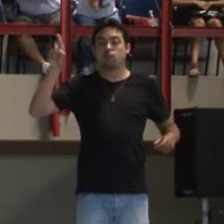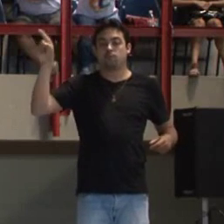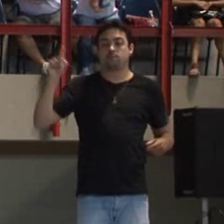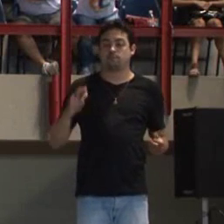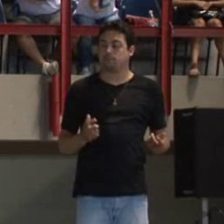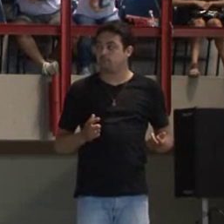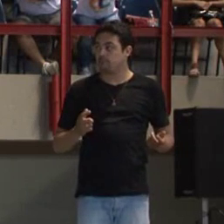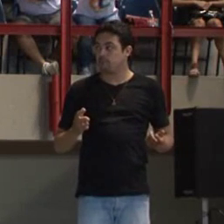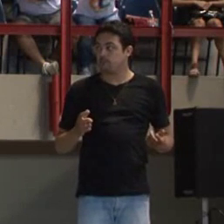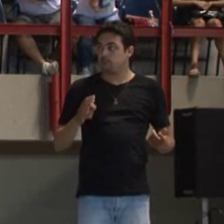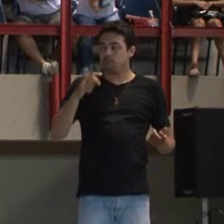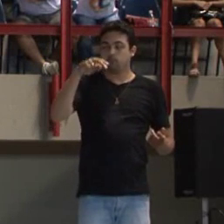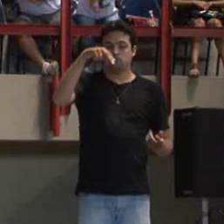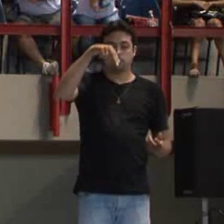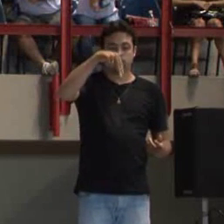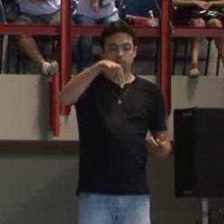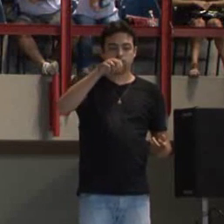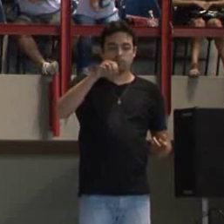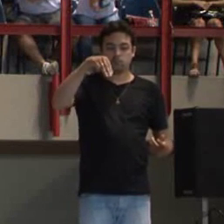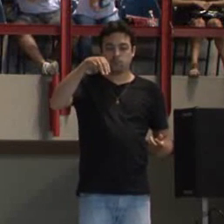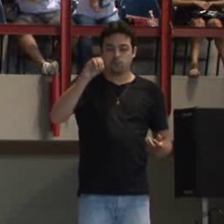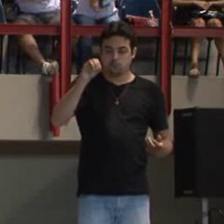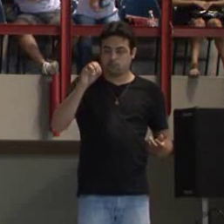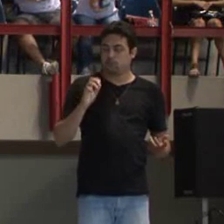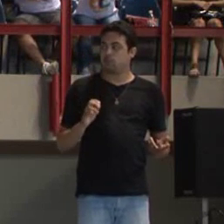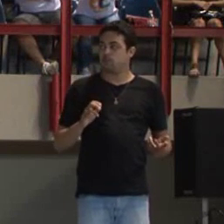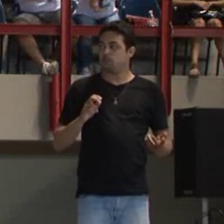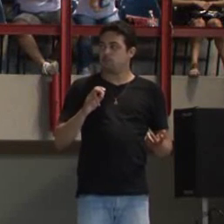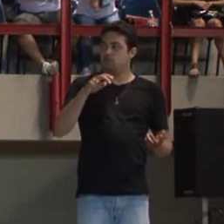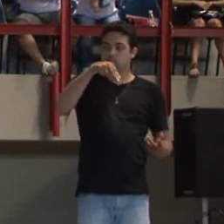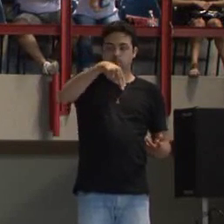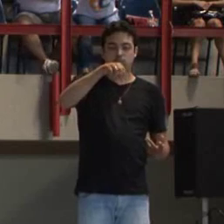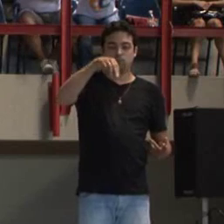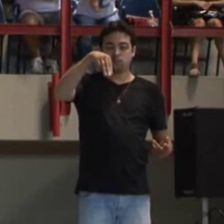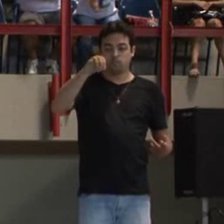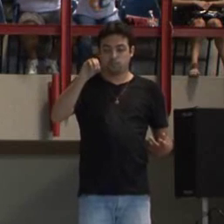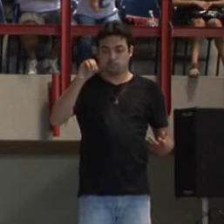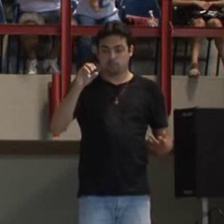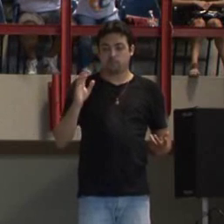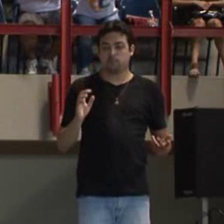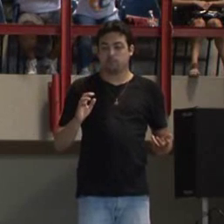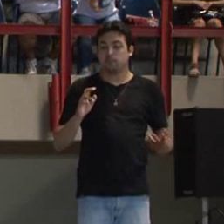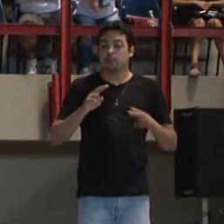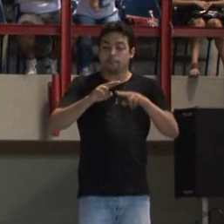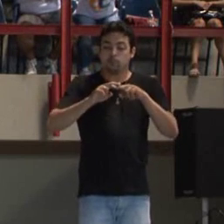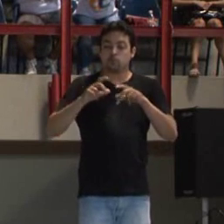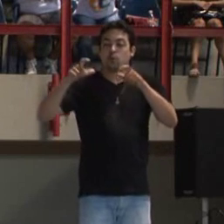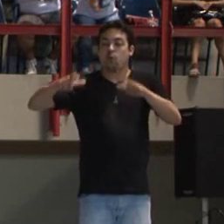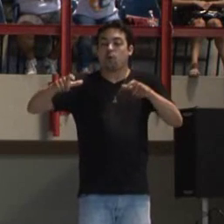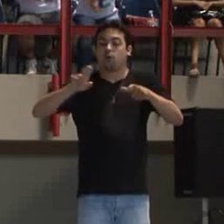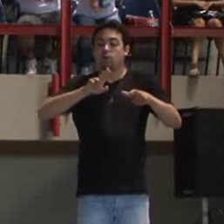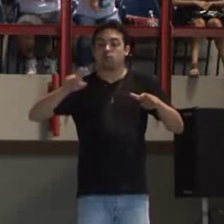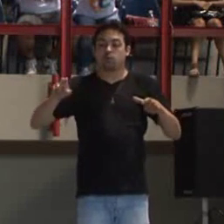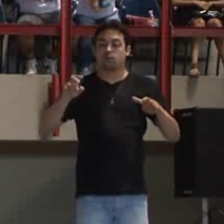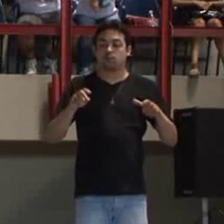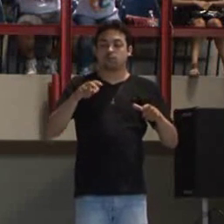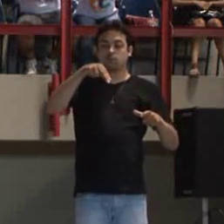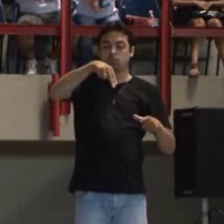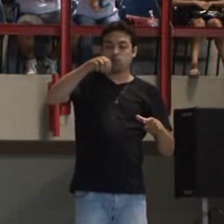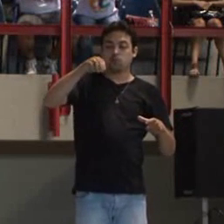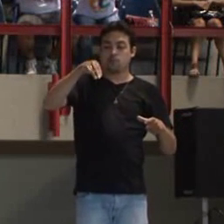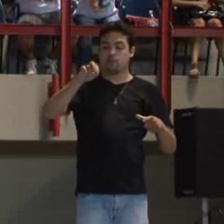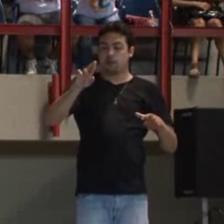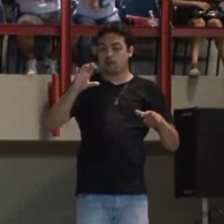dele? Nomu. O nome do chefe é Nomu. Aí o nome do local que ele manda,